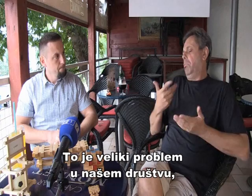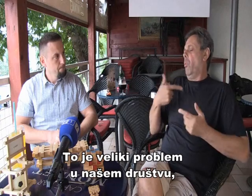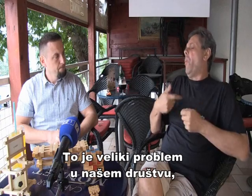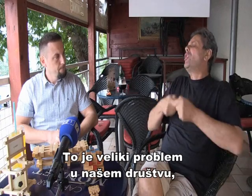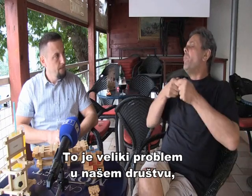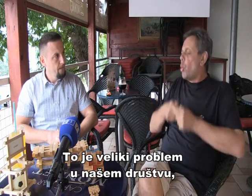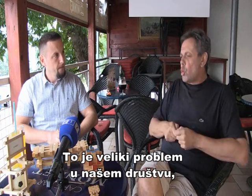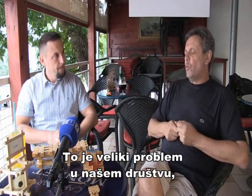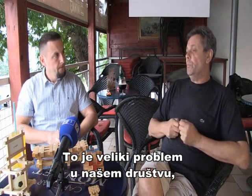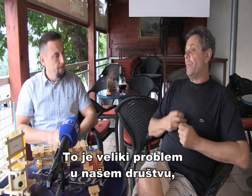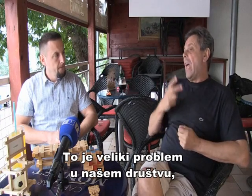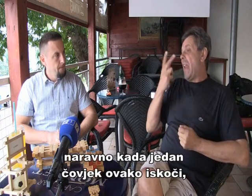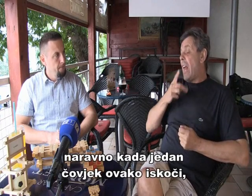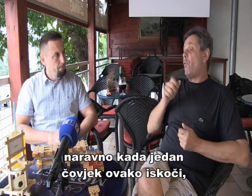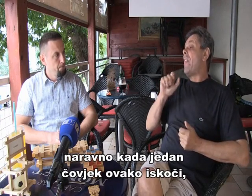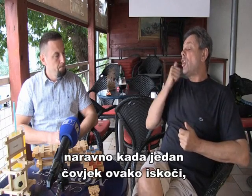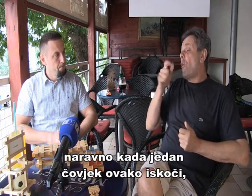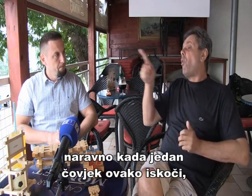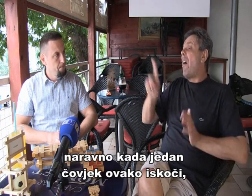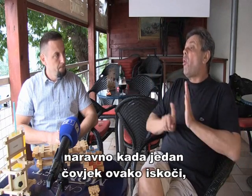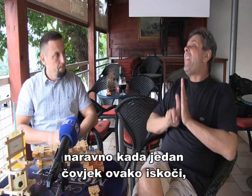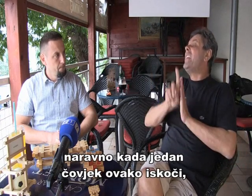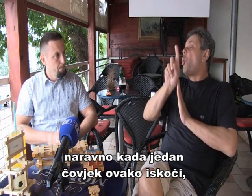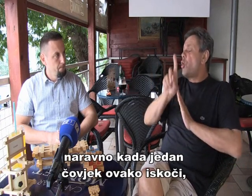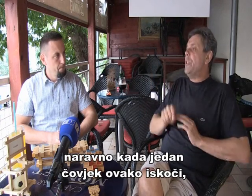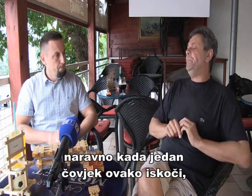u našem društvu. Naravno, jedan čovjek ovako kada iskoči,